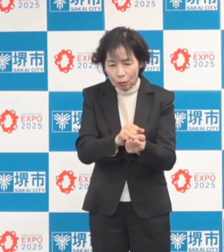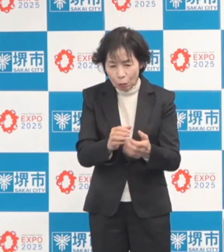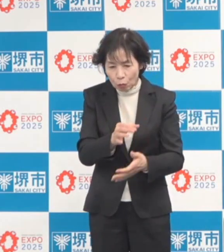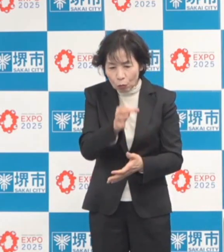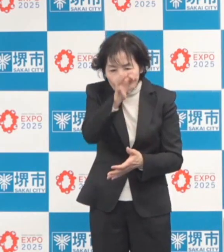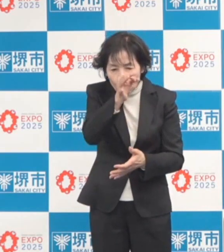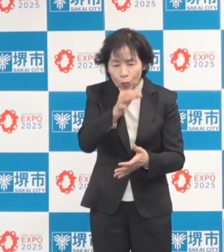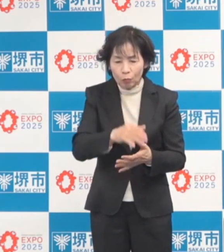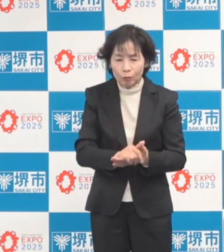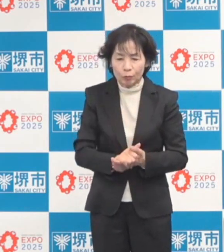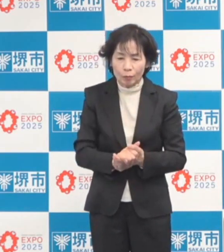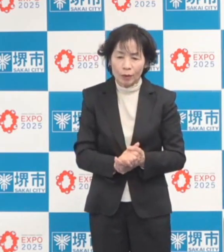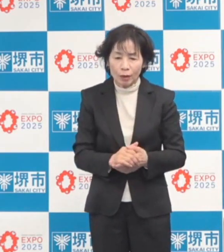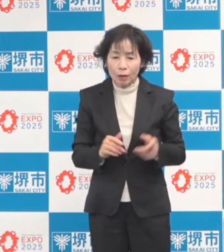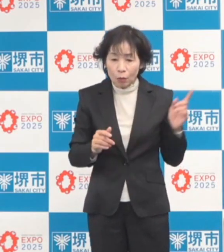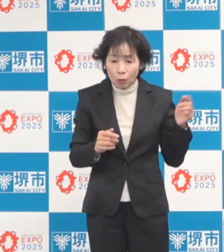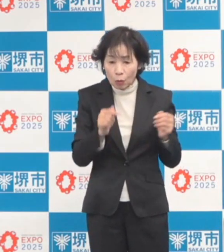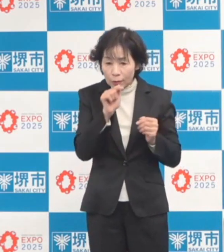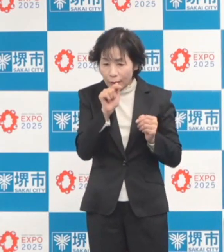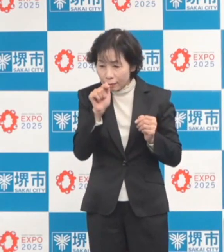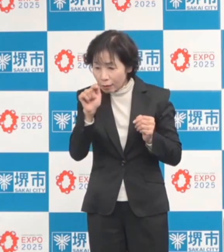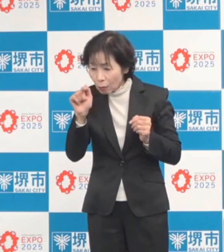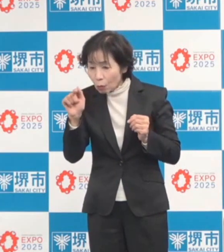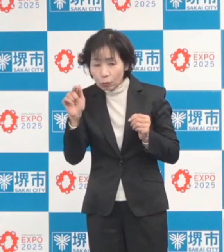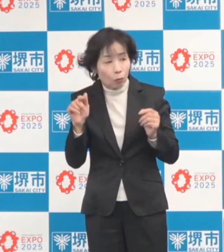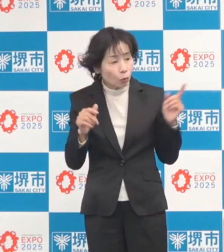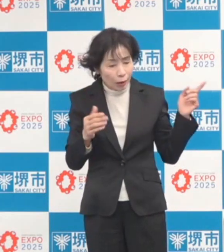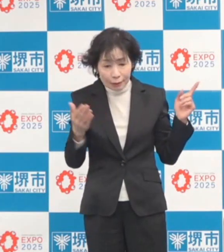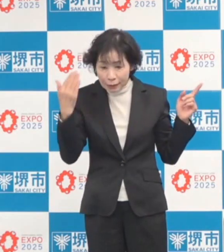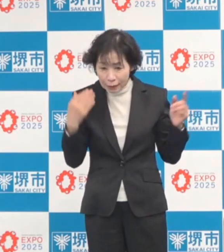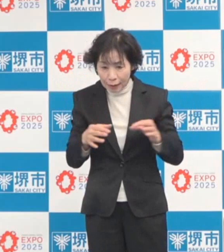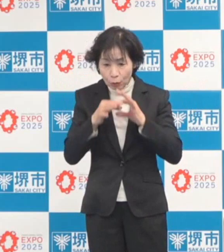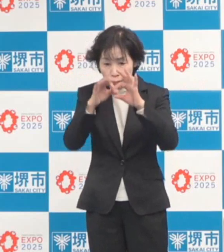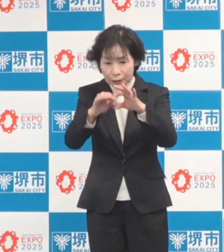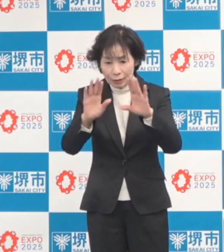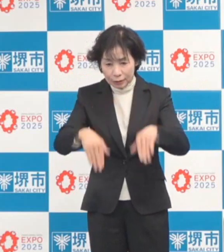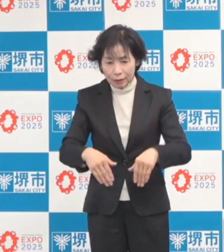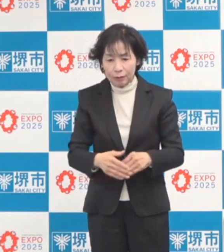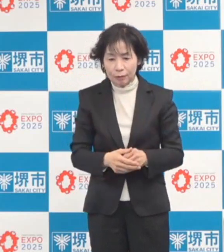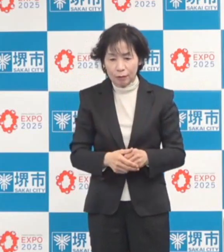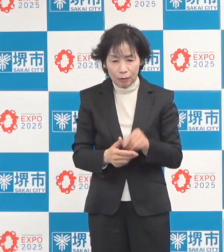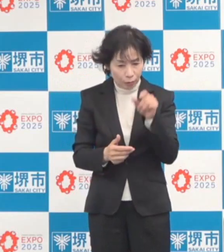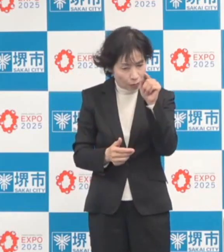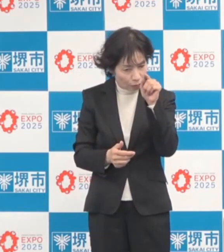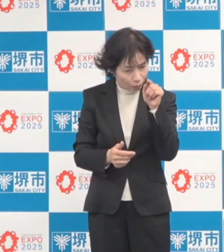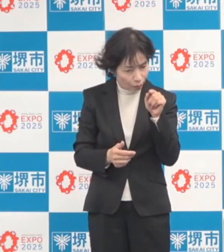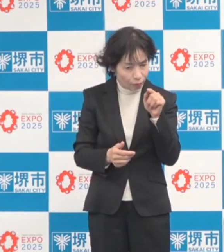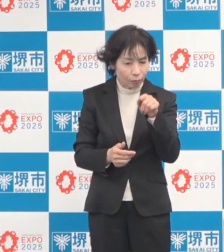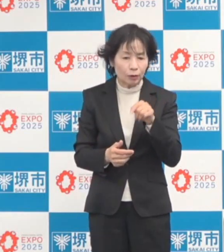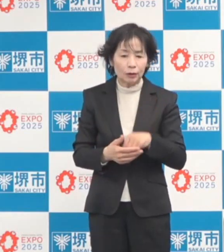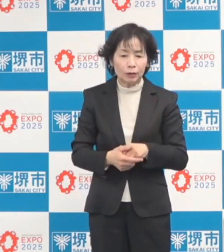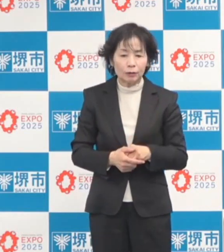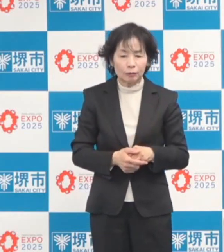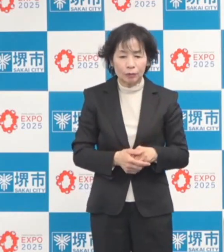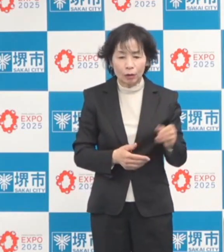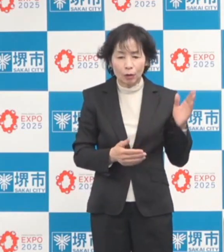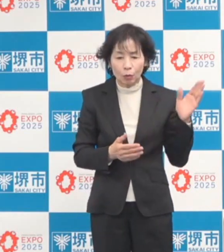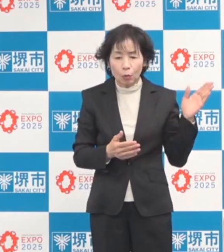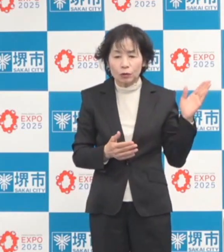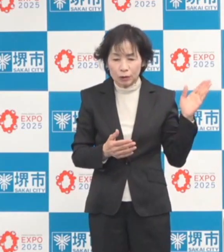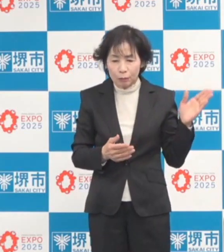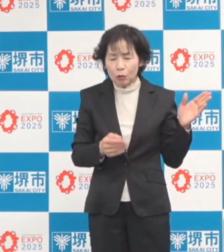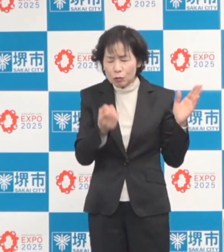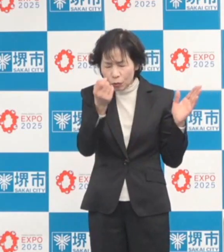ておりまして、この点線の部分が前回お伝えしたところですが、こちらも少し悪